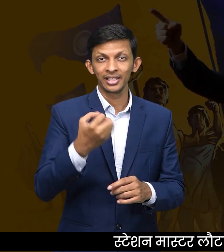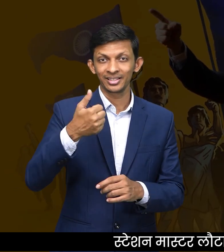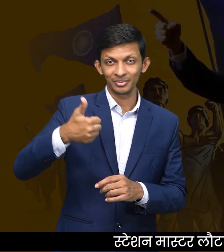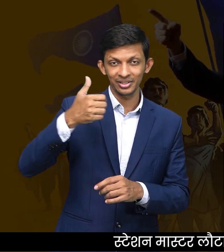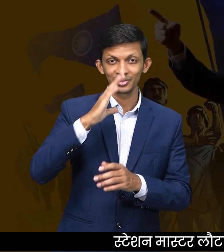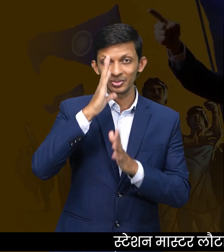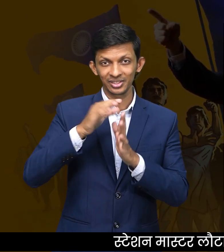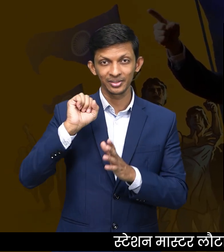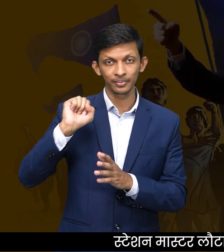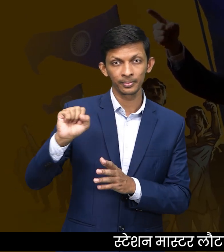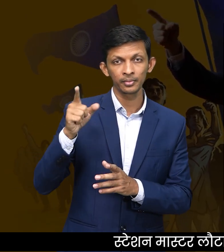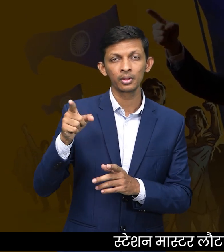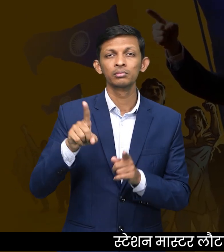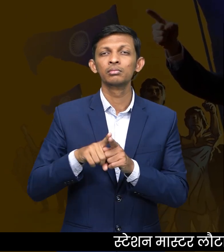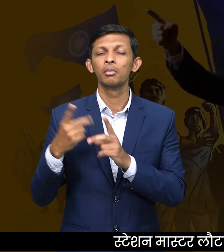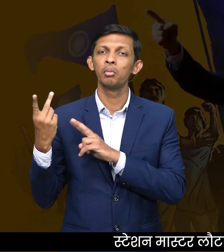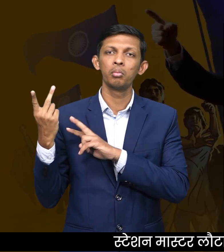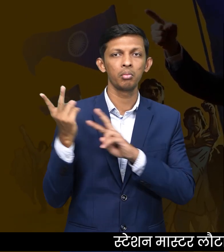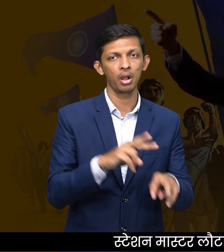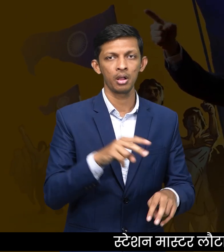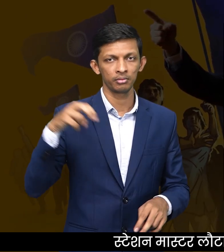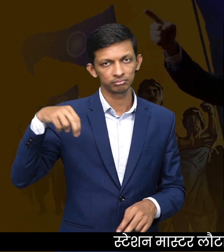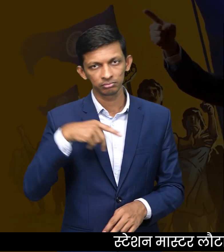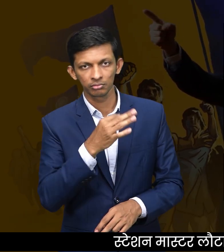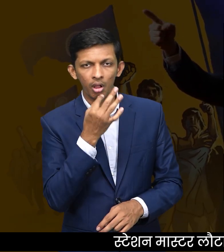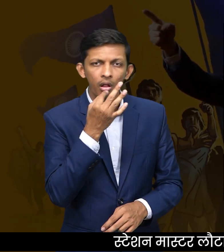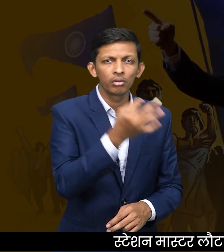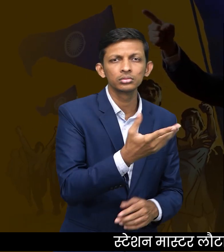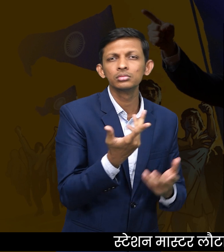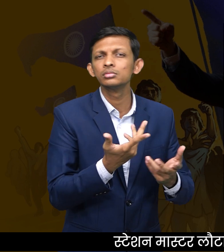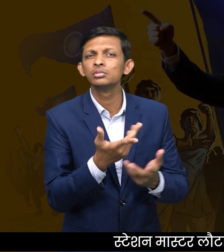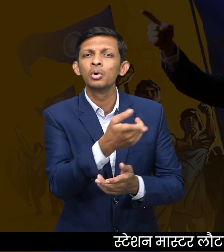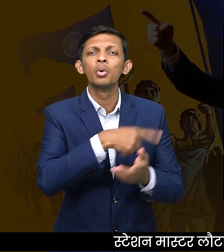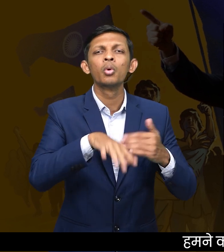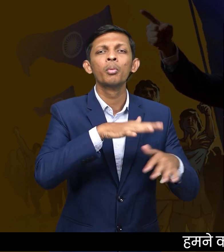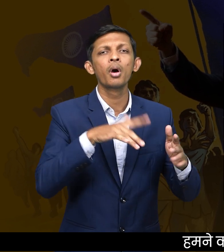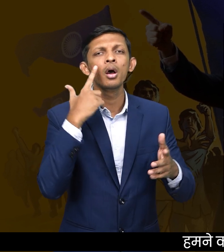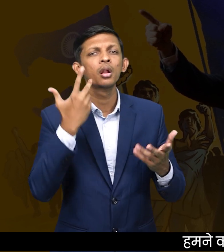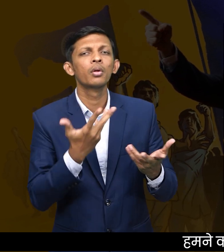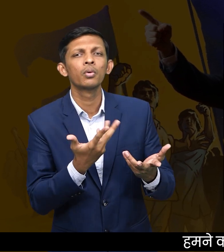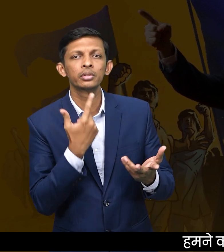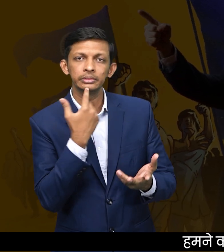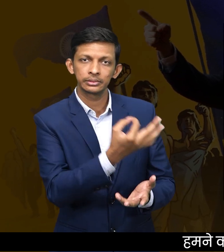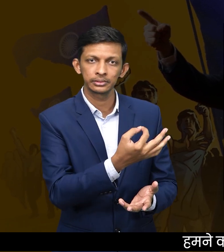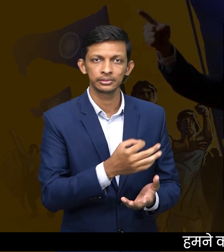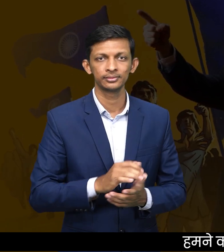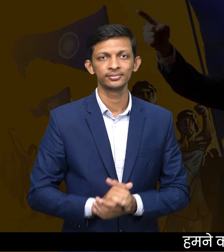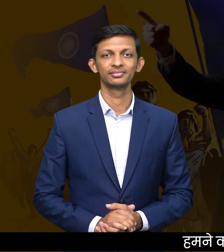स्टेशन मास्टर लौटा और पूछा कि हमारी योजनाएं क्या हैं। हमने कोरेगांव जाने के लिए